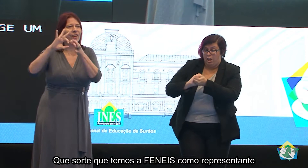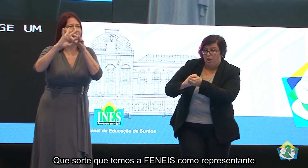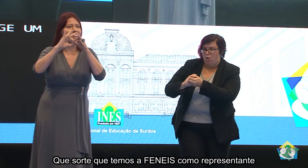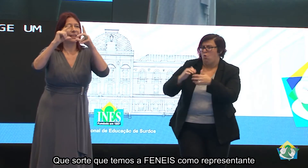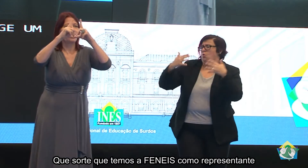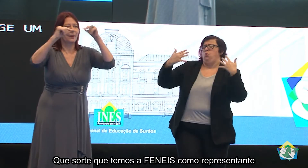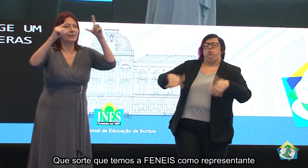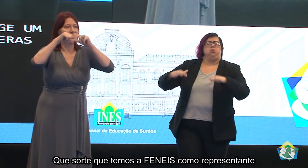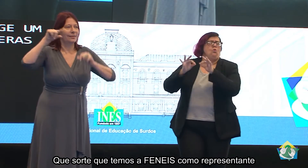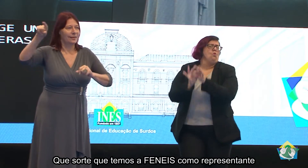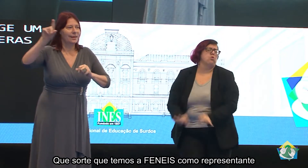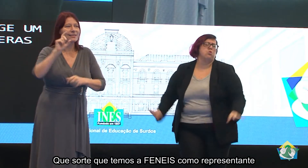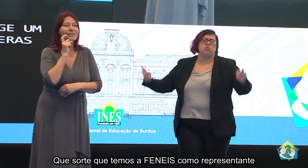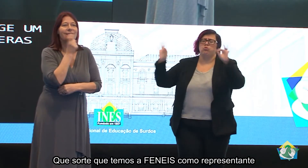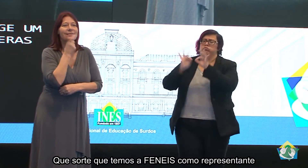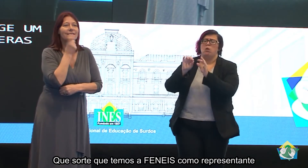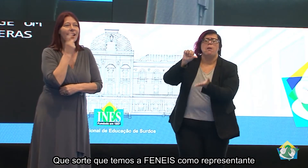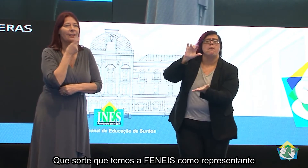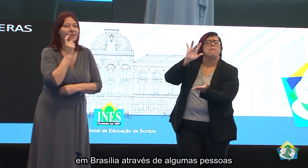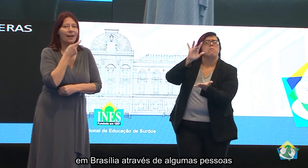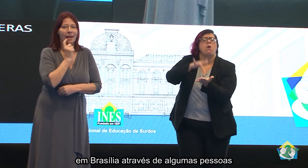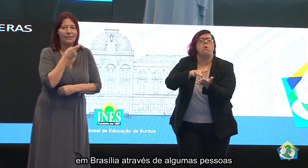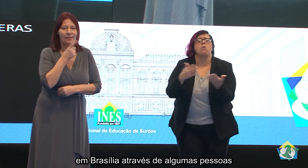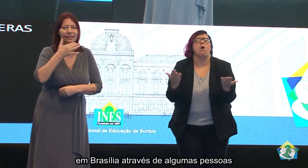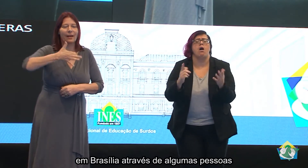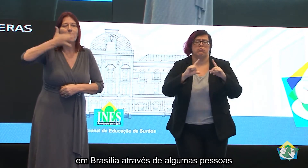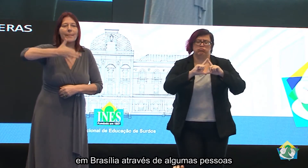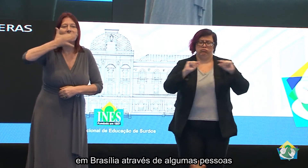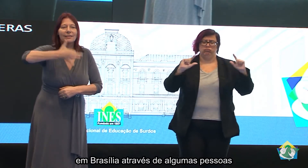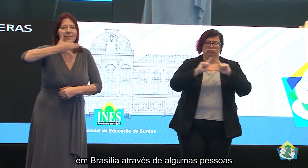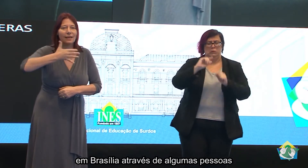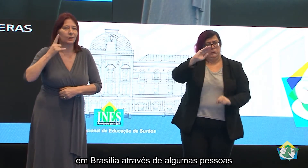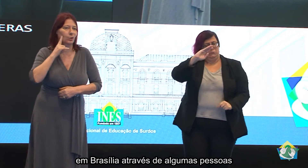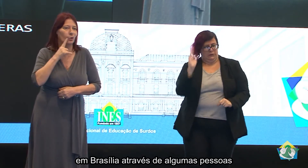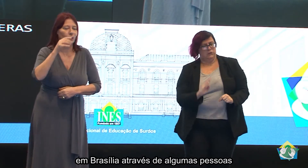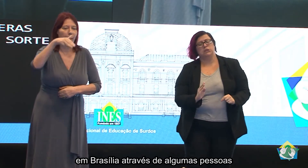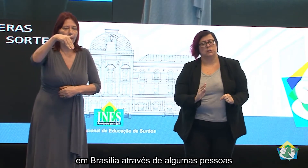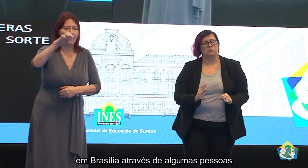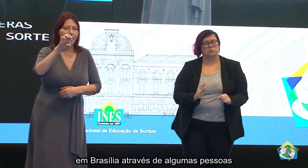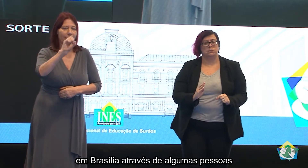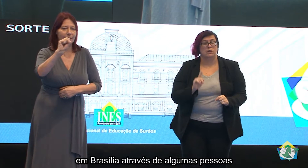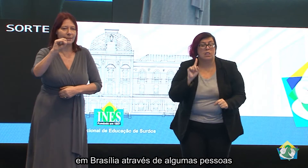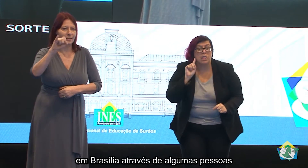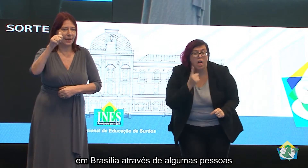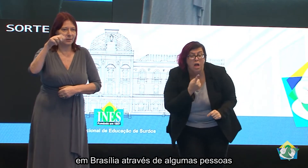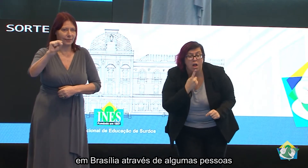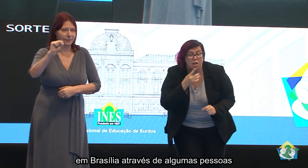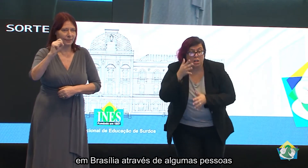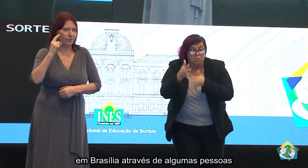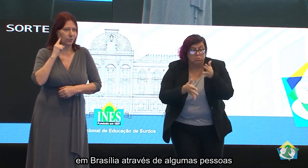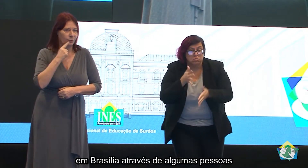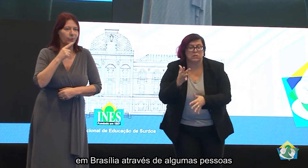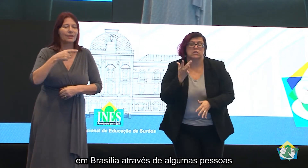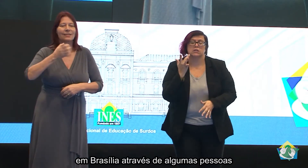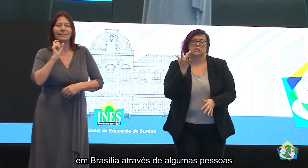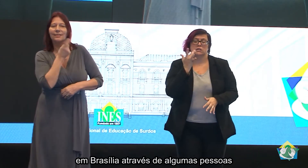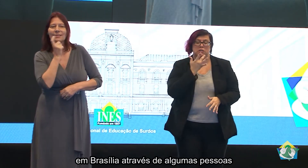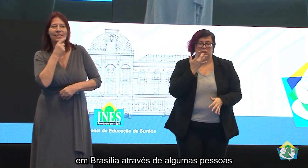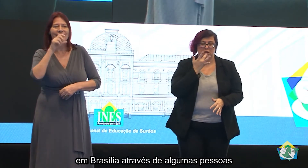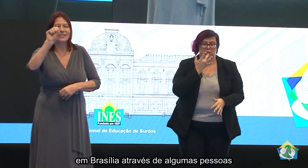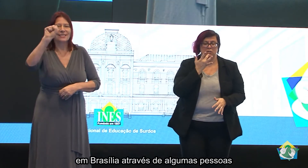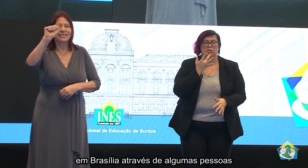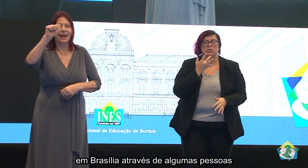Que sorte que temos a FENEI como representante em Brasília, através de